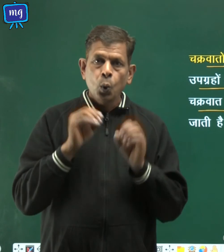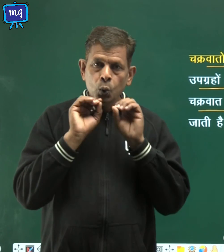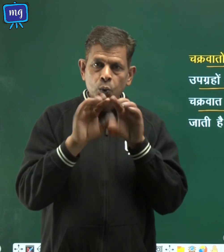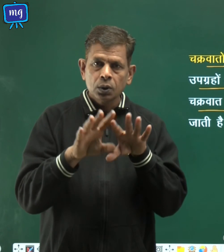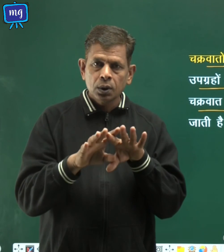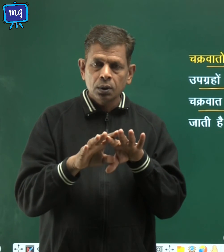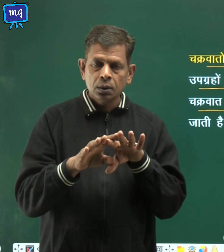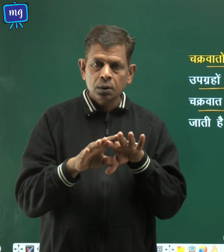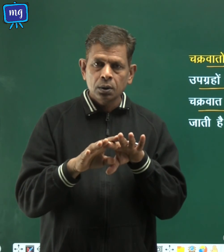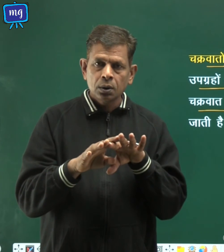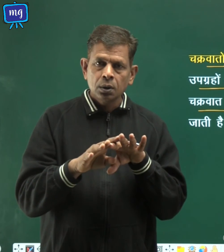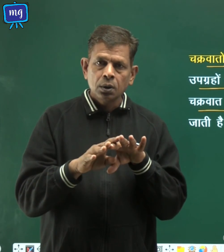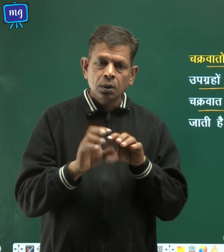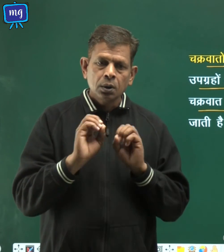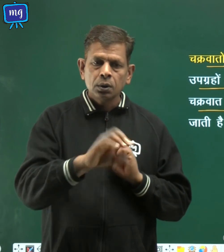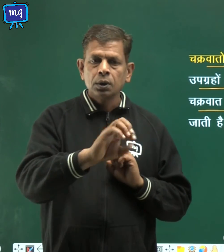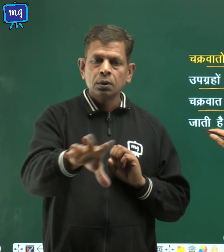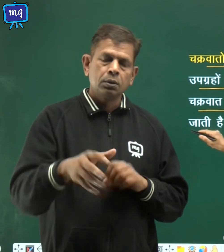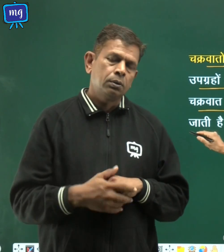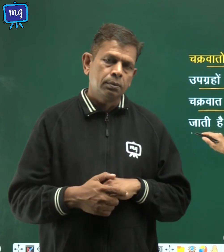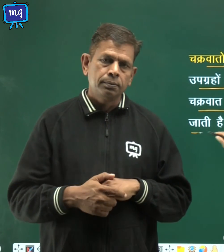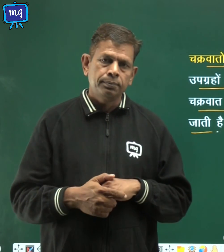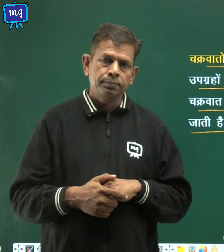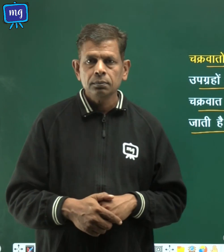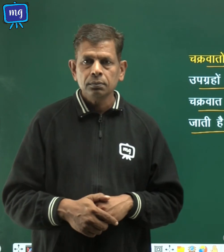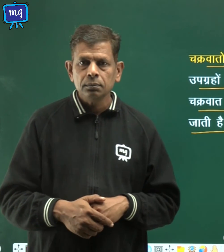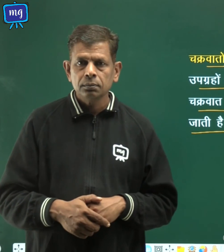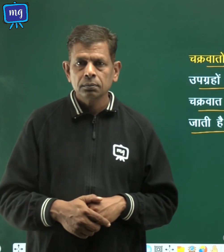सूचना दे दी जाती है।